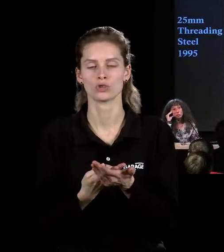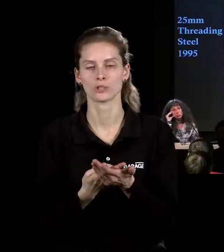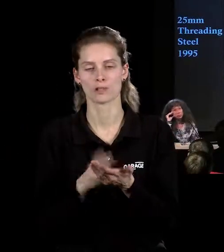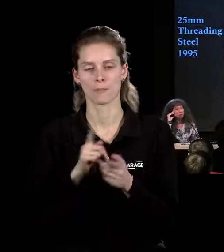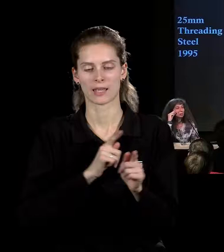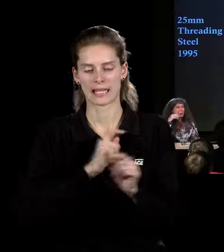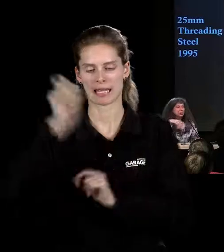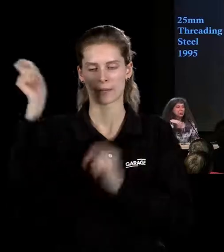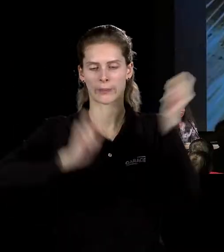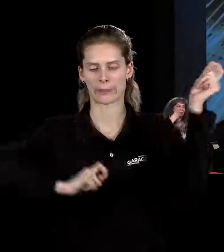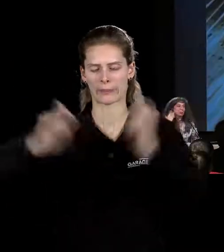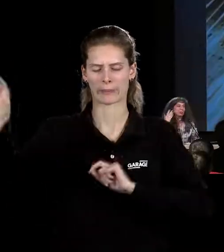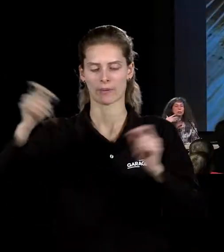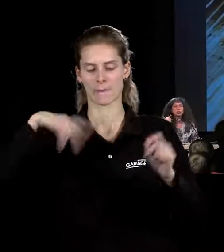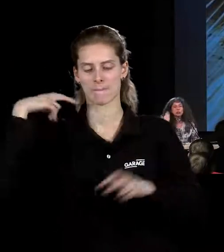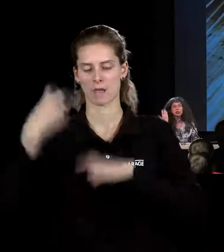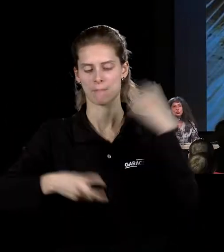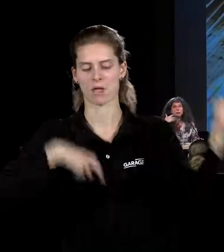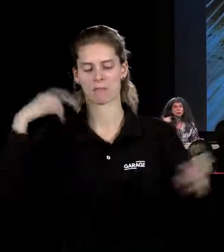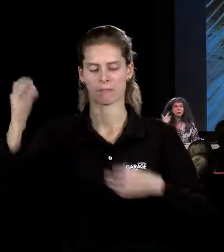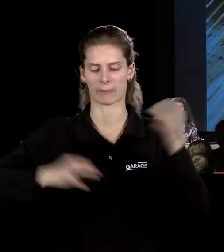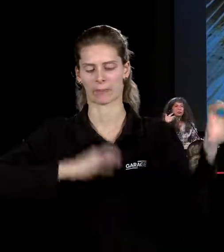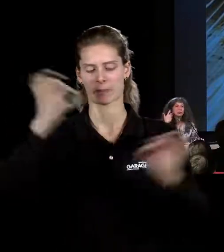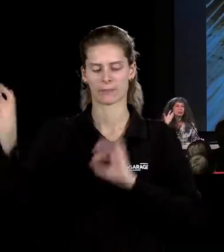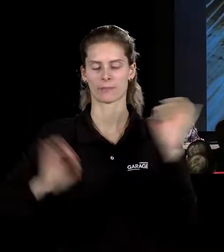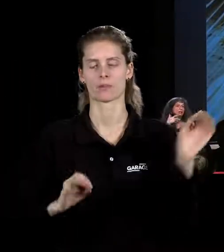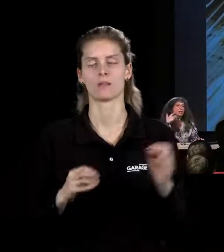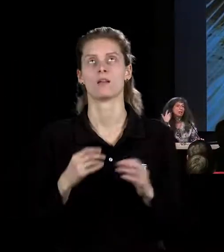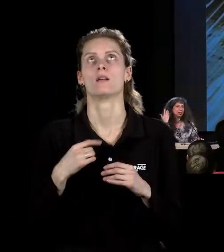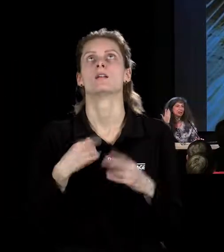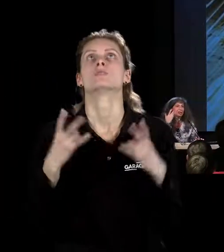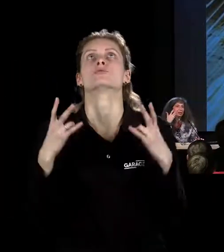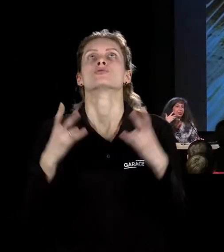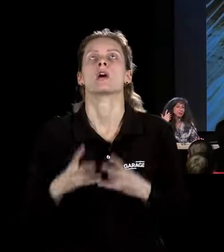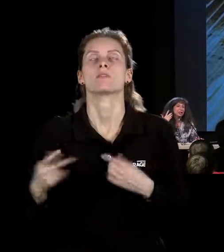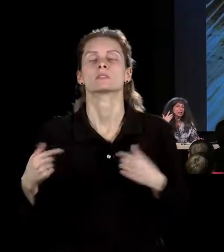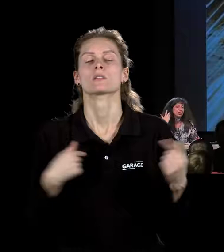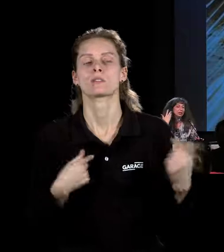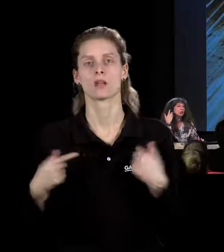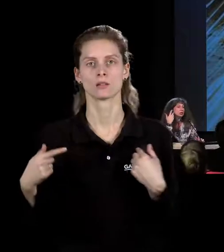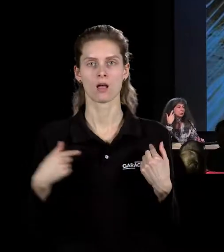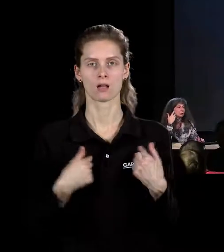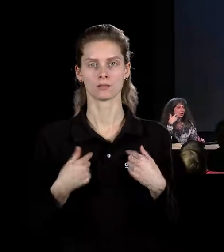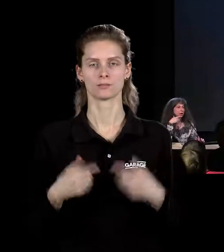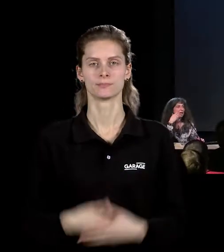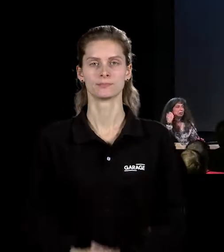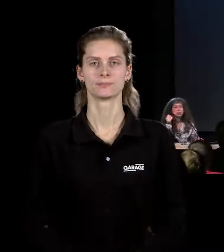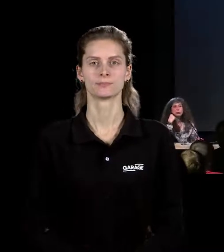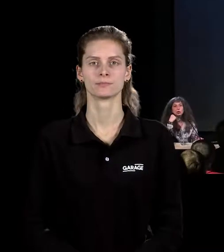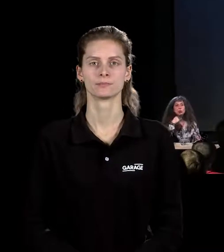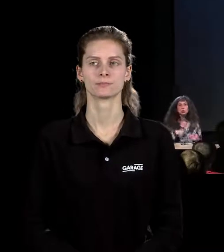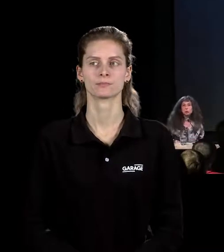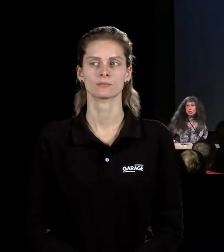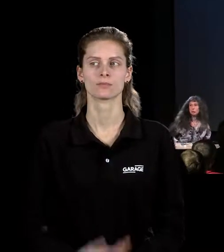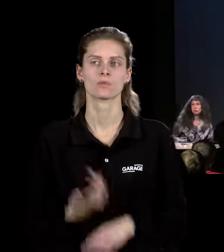искрами, и в таком абсолютно жертвенном, страдательной, героической позе. Причем